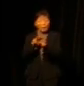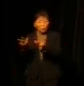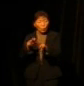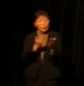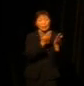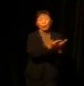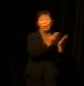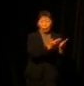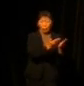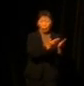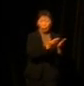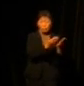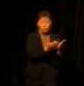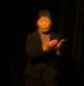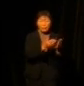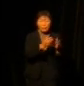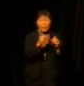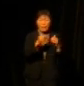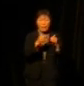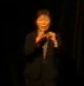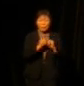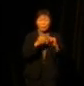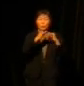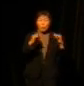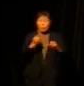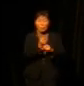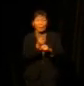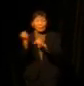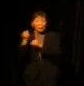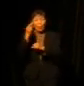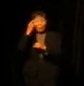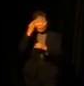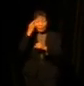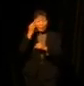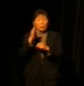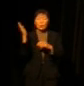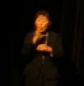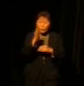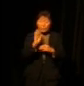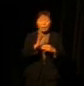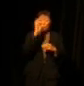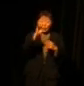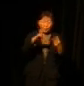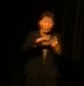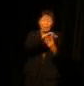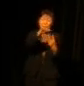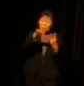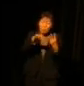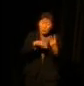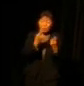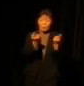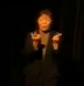してくる形でしたけど、これからは行政と学校と地域の人々が一緒になって役割分担を確認